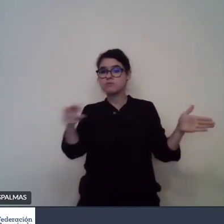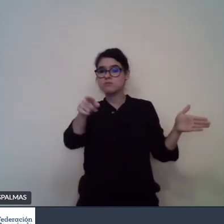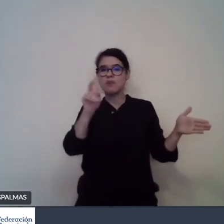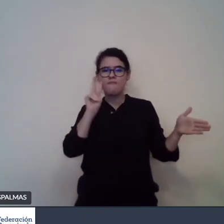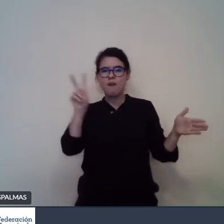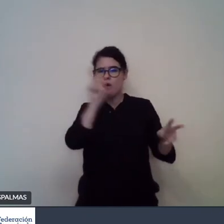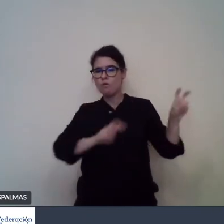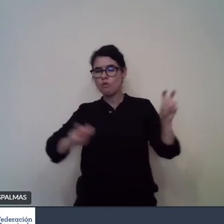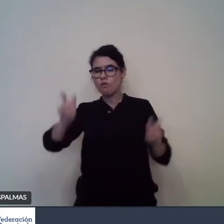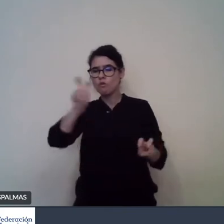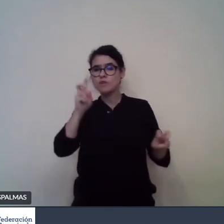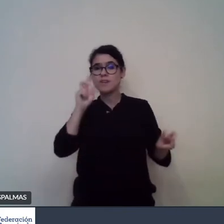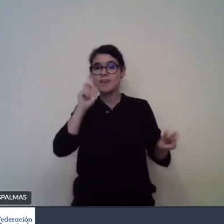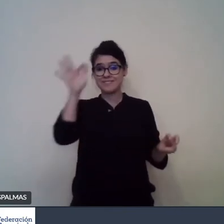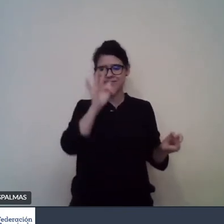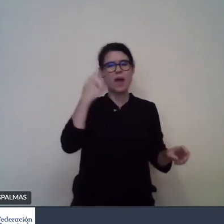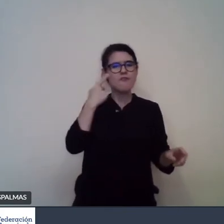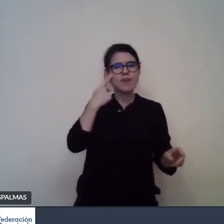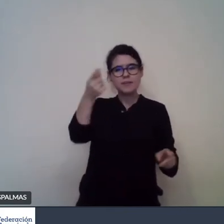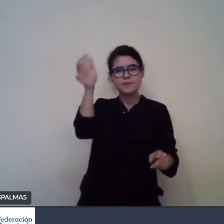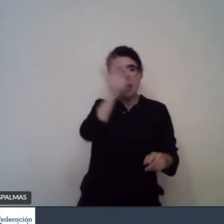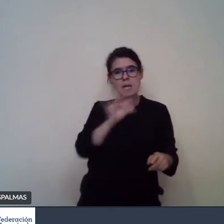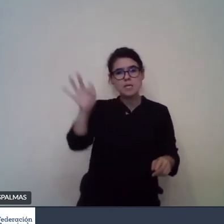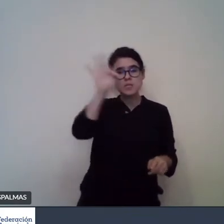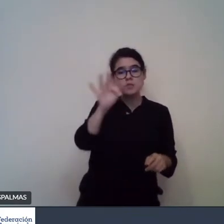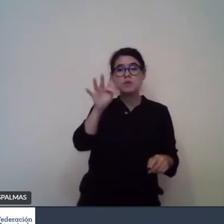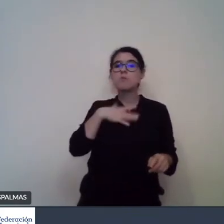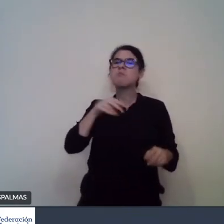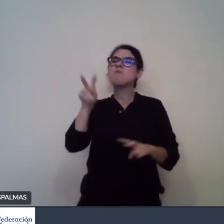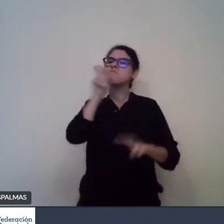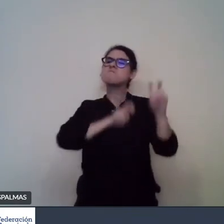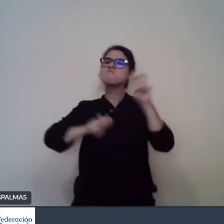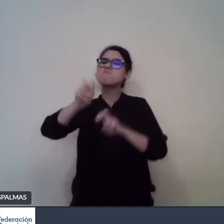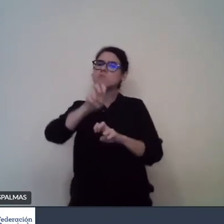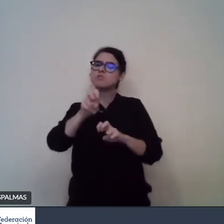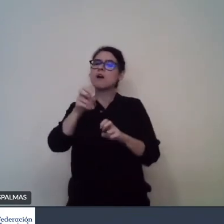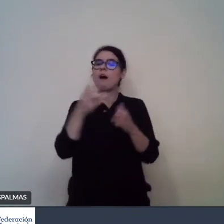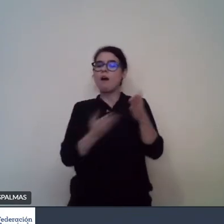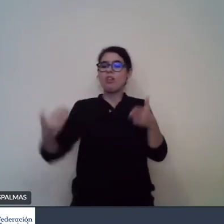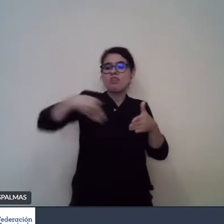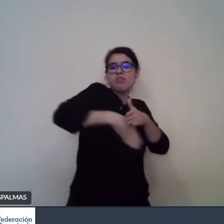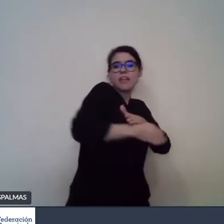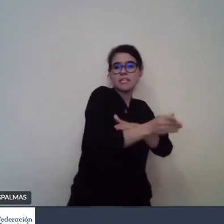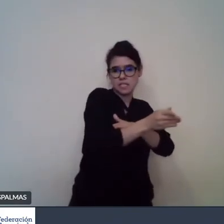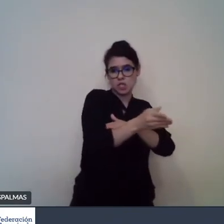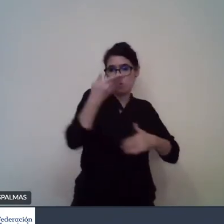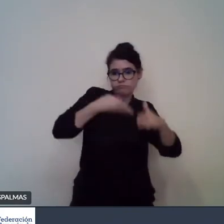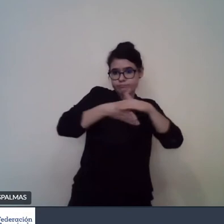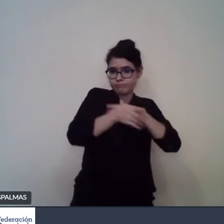teoría yo creo que se podría haber buscado probablemente el mismatch interior, ahí,